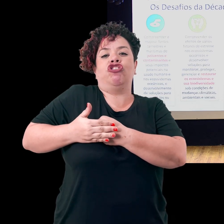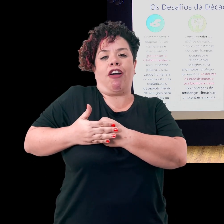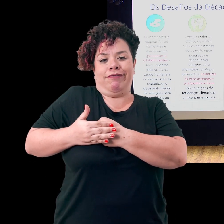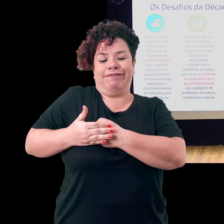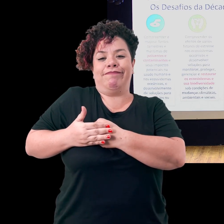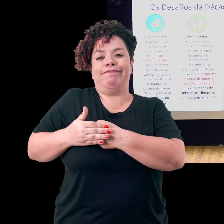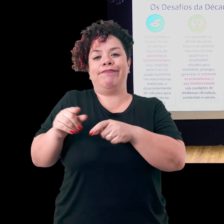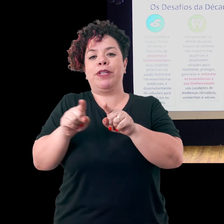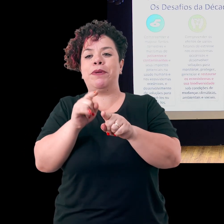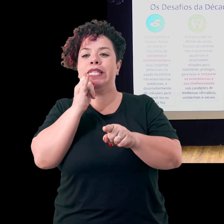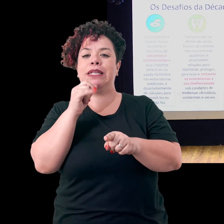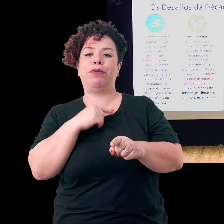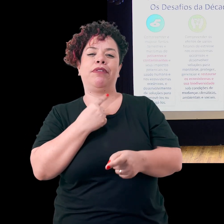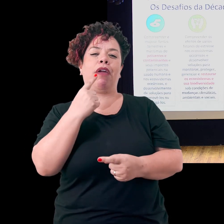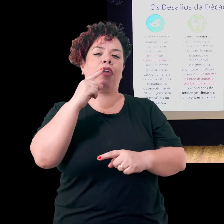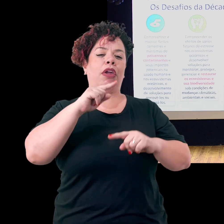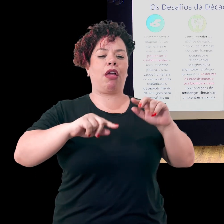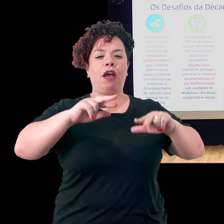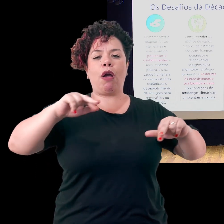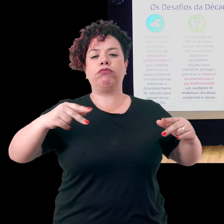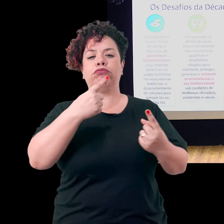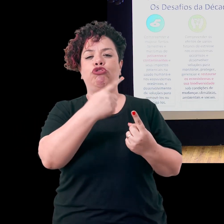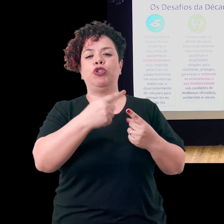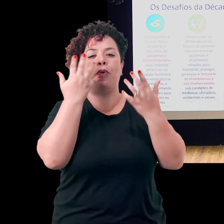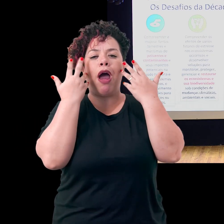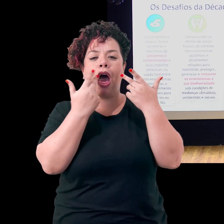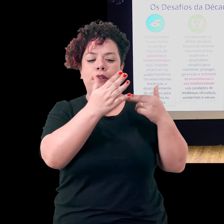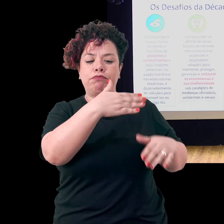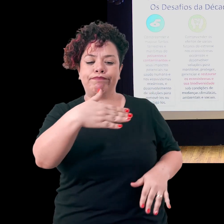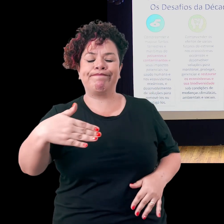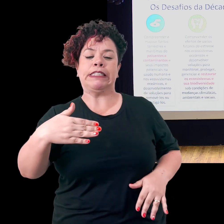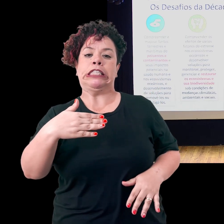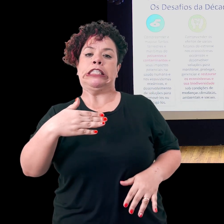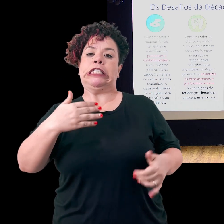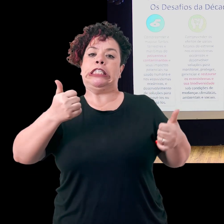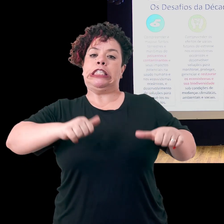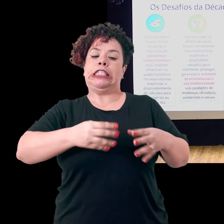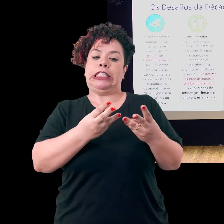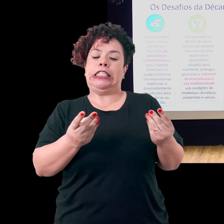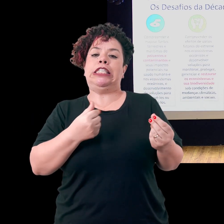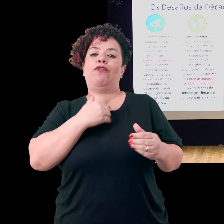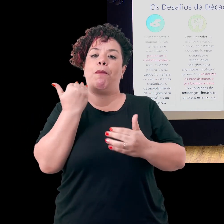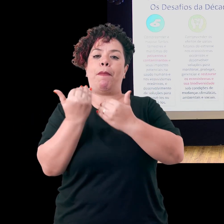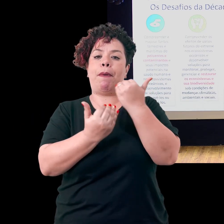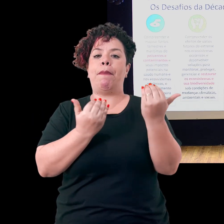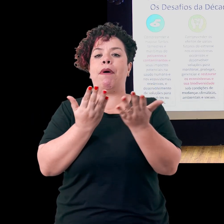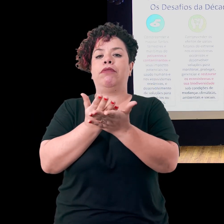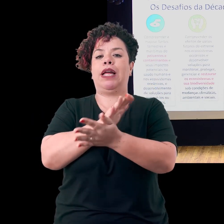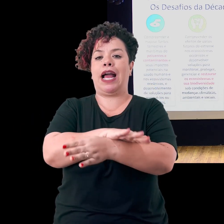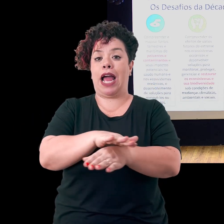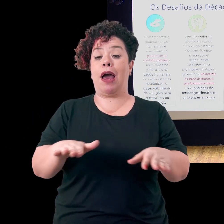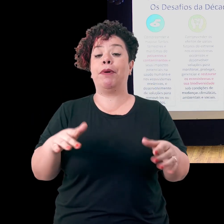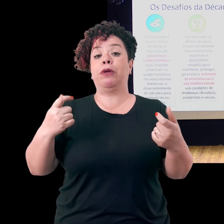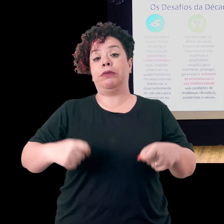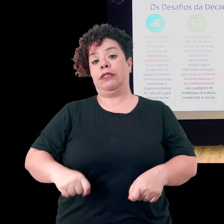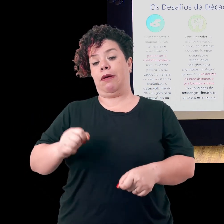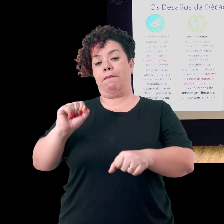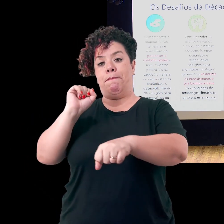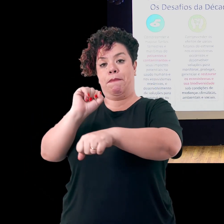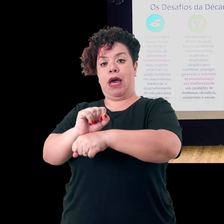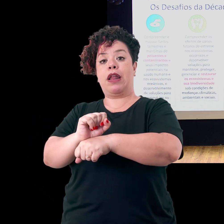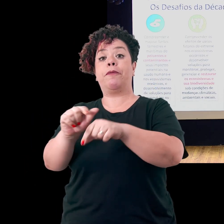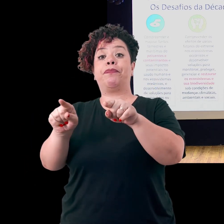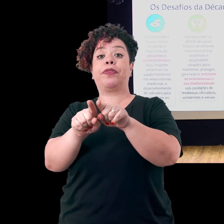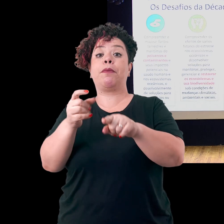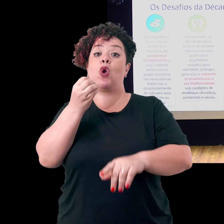espécies mais sensíveis, cria uma série de alterações no ambiente. Então, é fundamental que a gente combata isso,